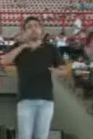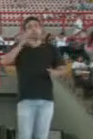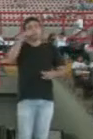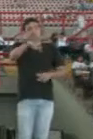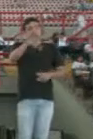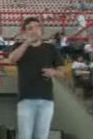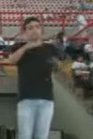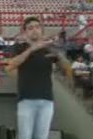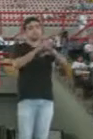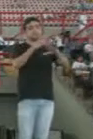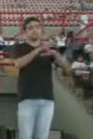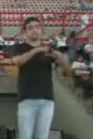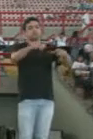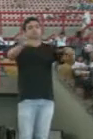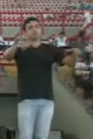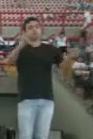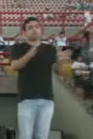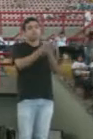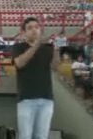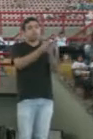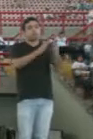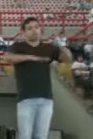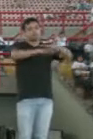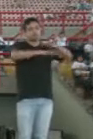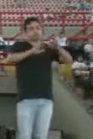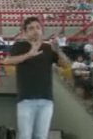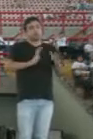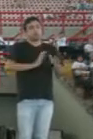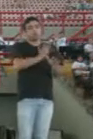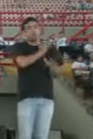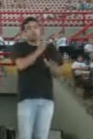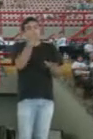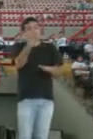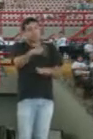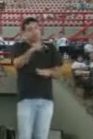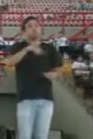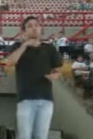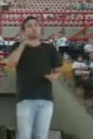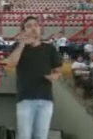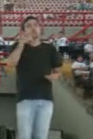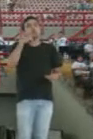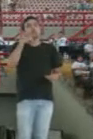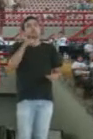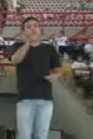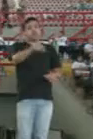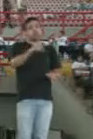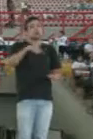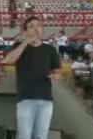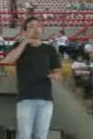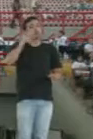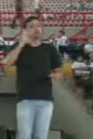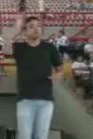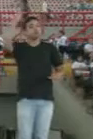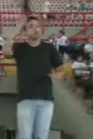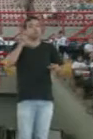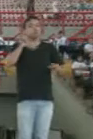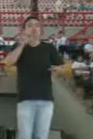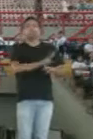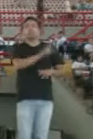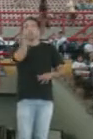criou-se uma cidade de pobres, de miseráveis e desgraçados, que não são os enjeitados, que